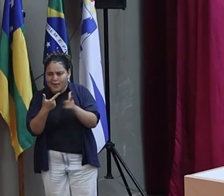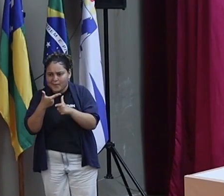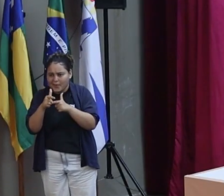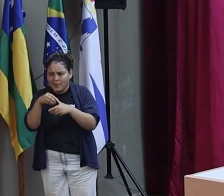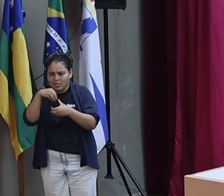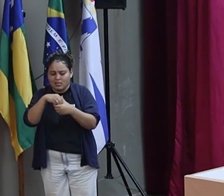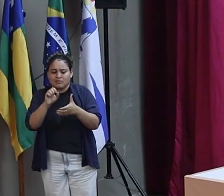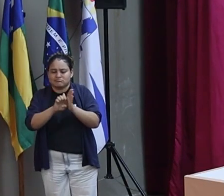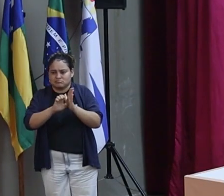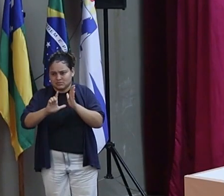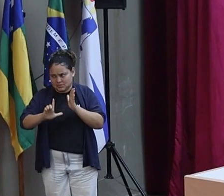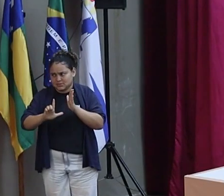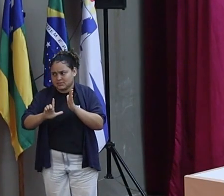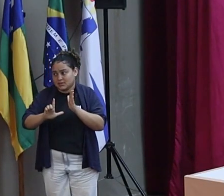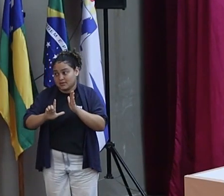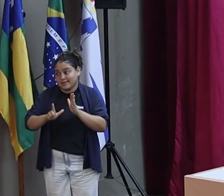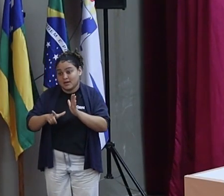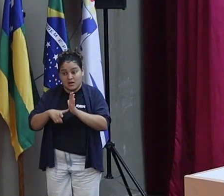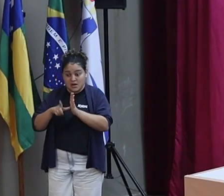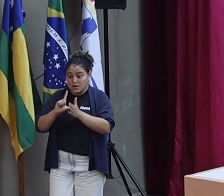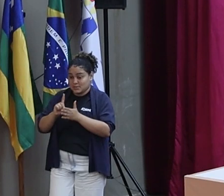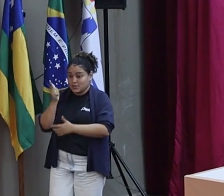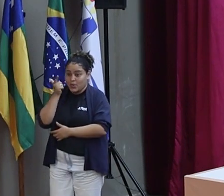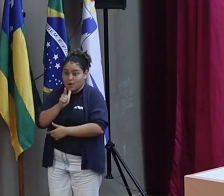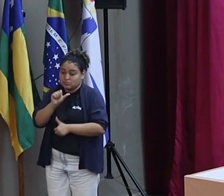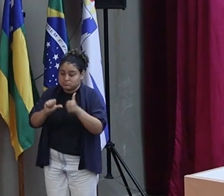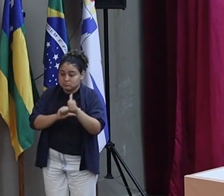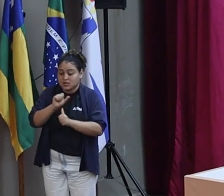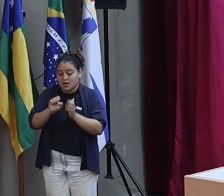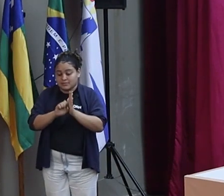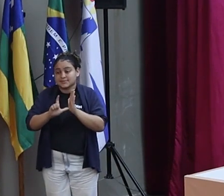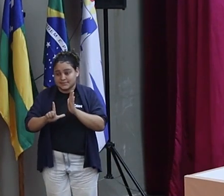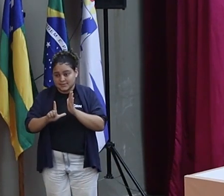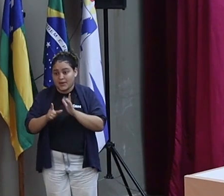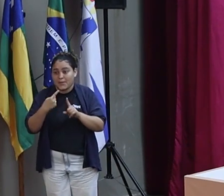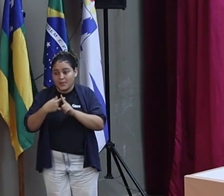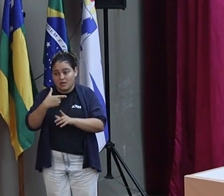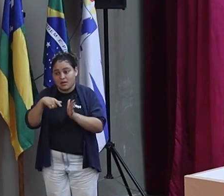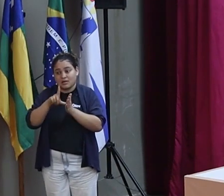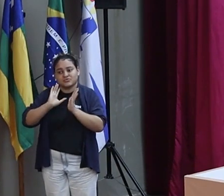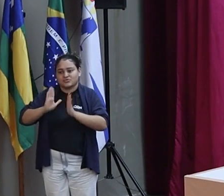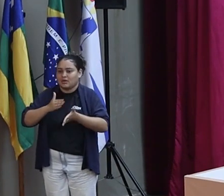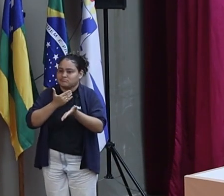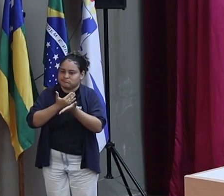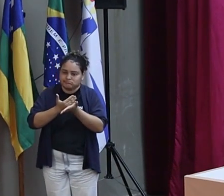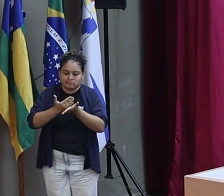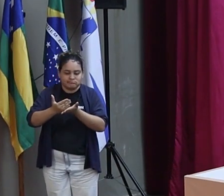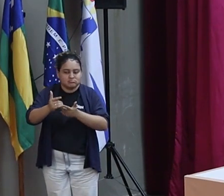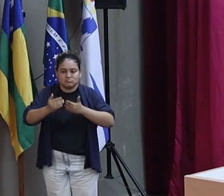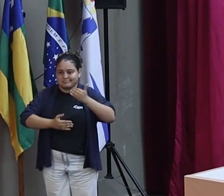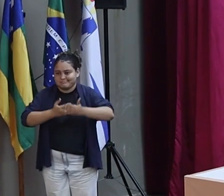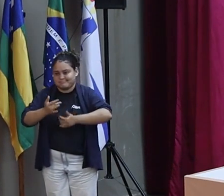pudemos não sustar mais o edital, porque não dava mais tempo, já tinha acontecido, né, o edital já estava em andamento, em